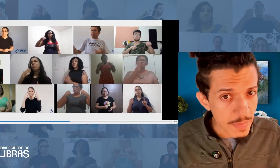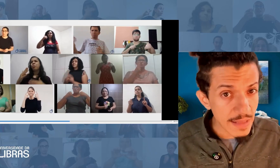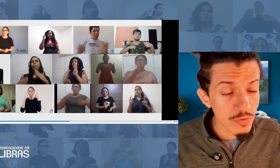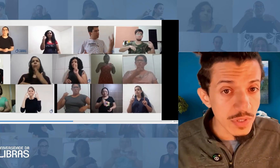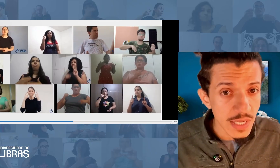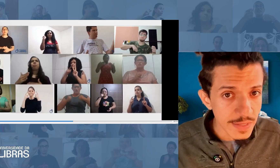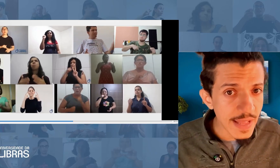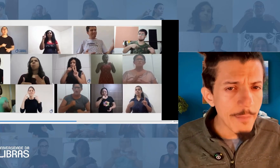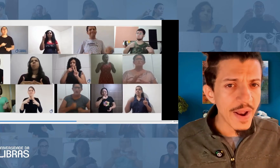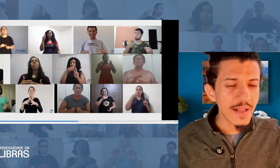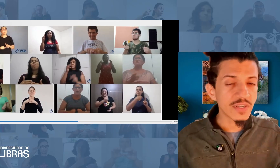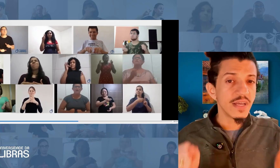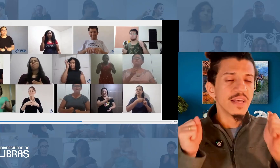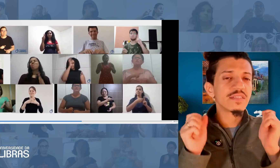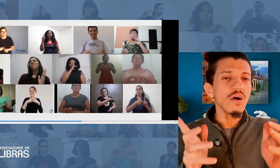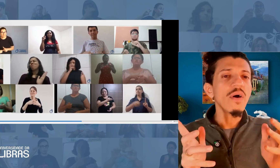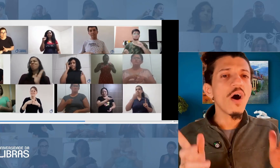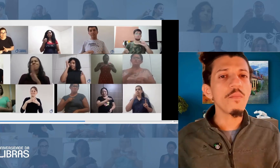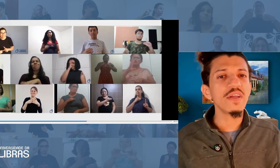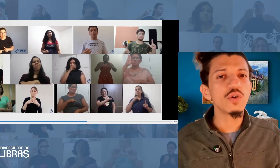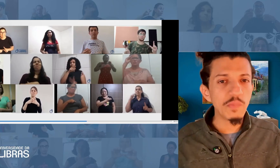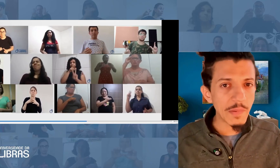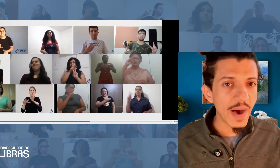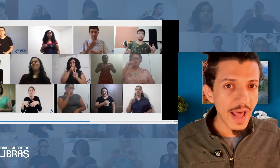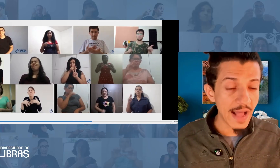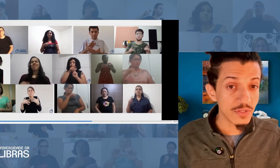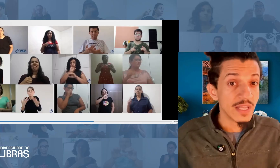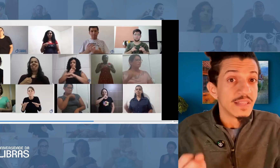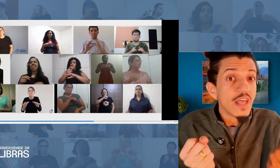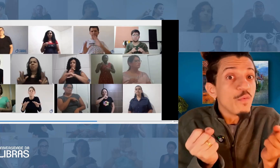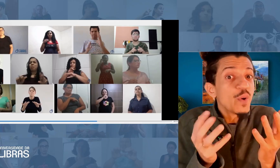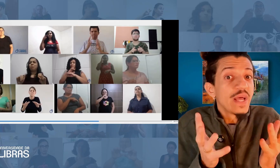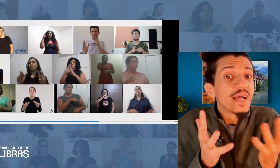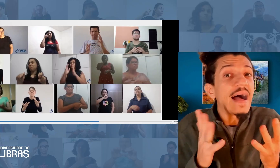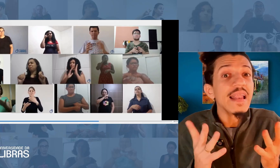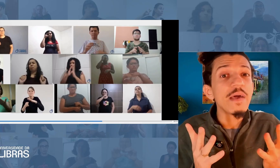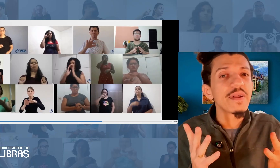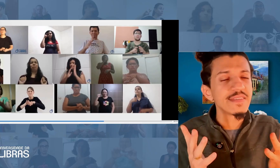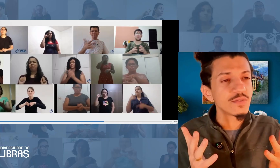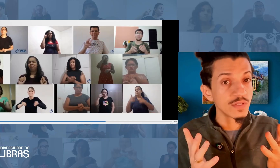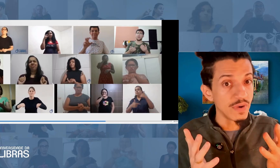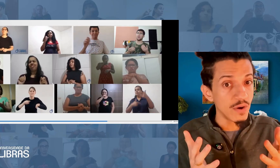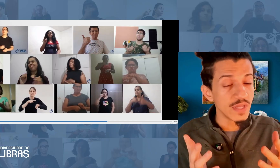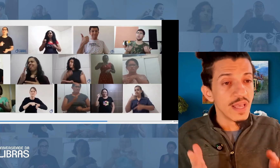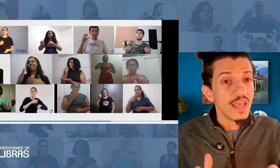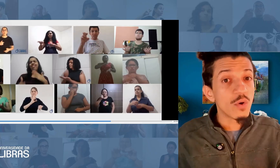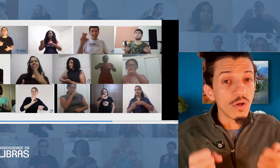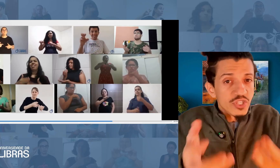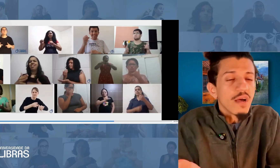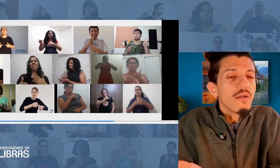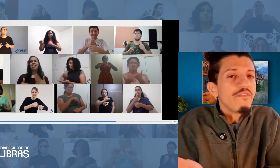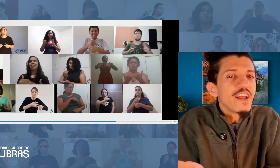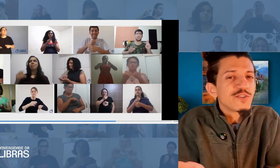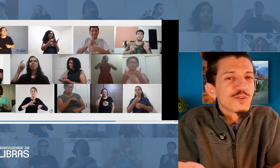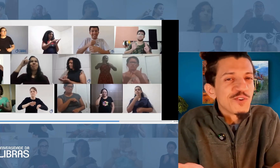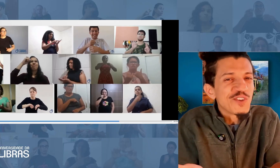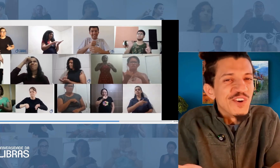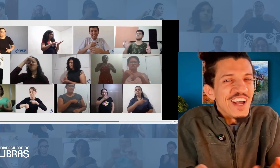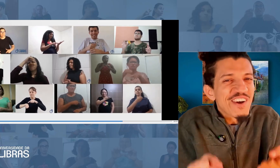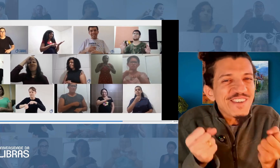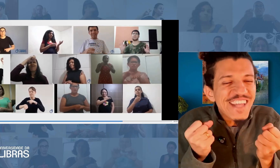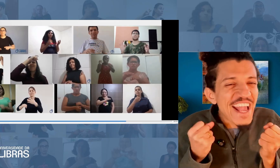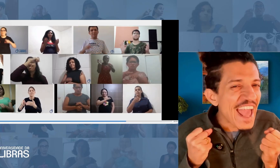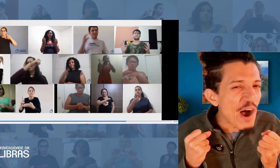nossos métodos na prática, estão realmente preparados, têm o poder da Libras em suas mãos e quando chegam na frente do